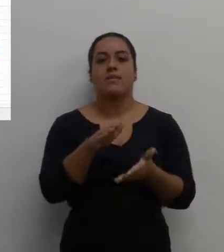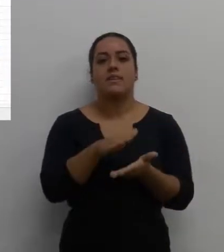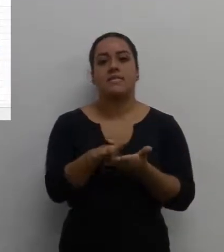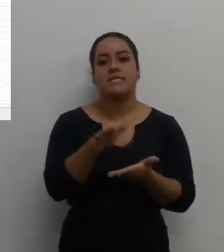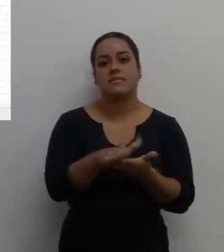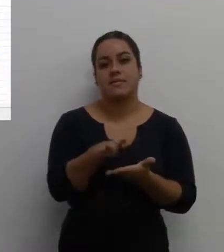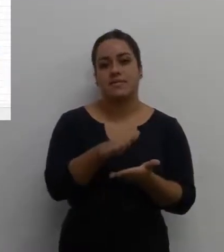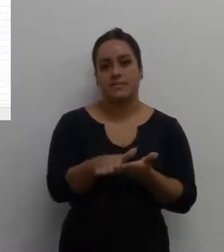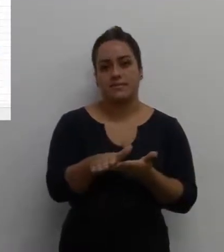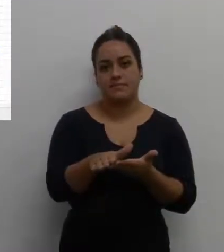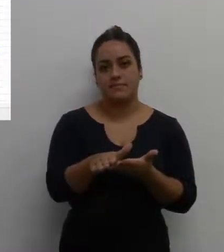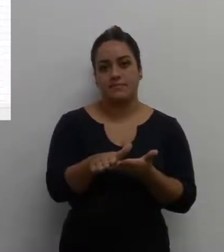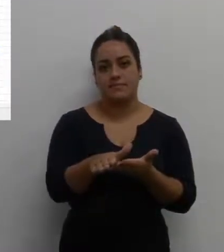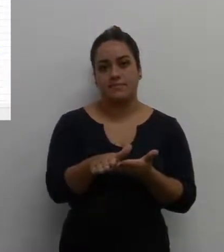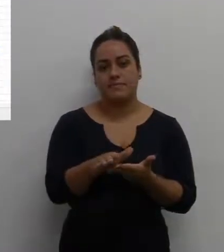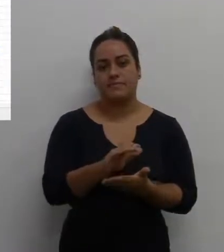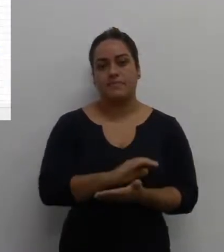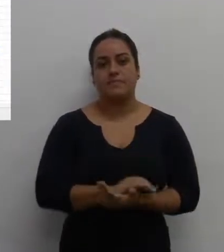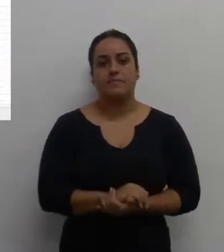despesas.